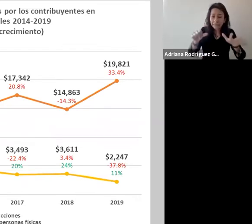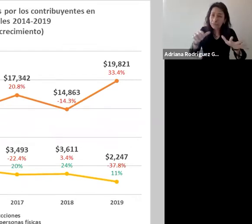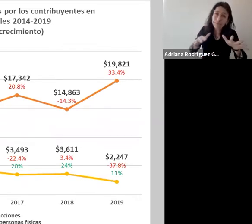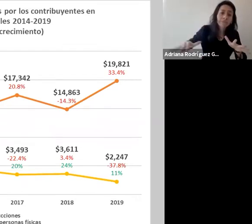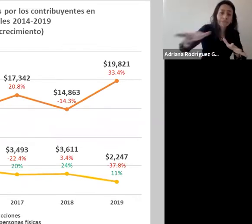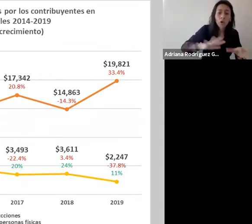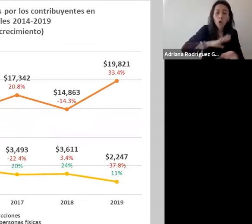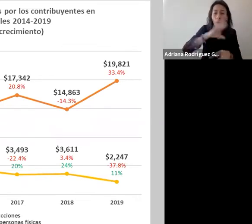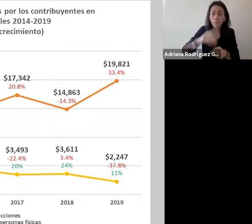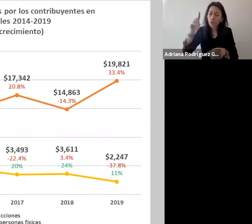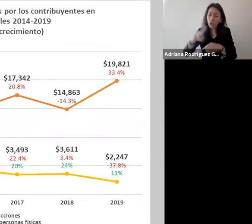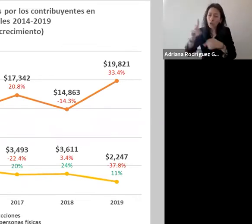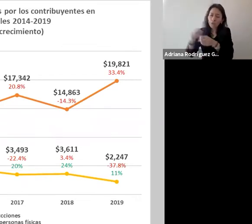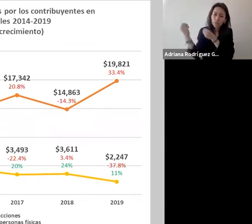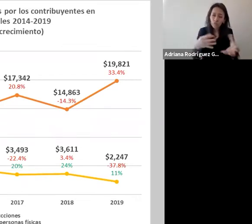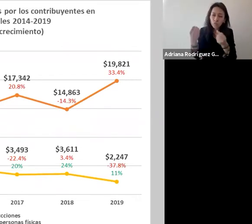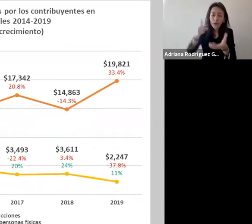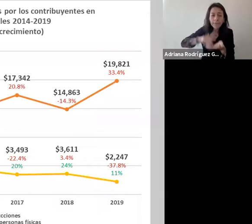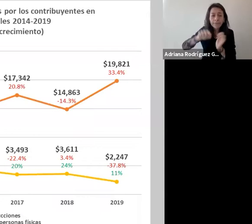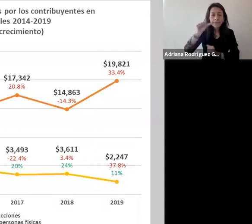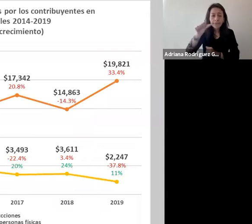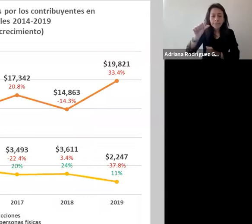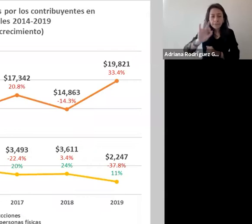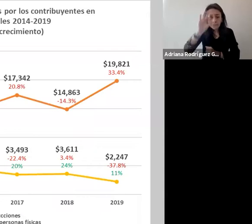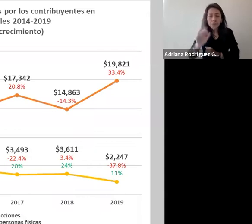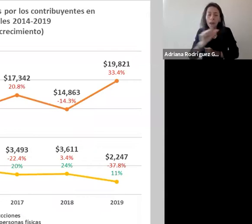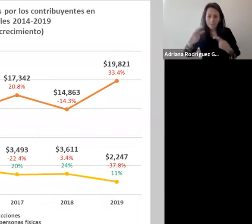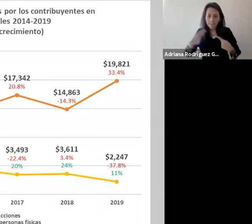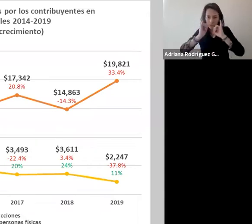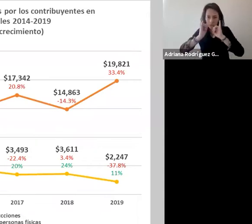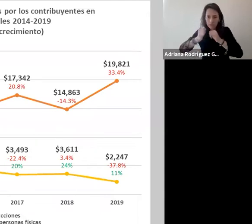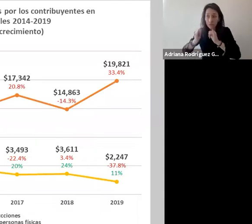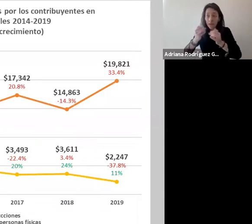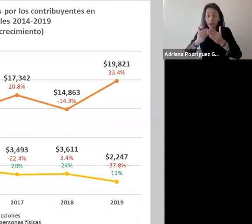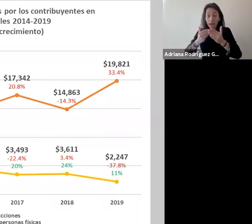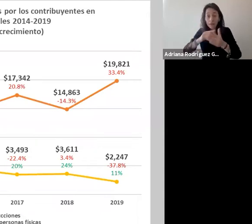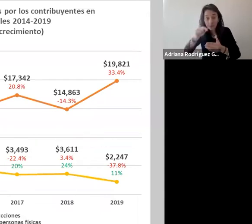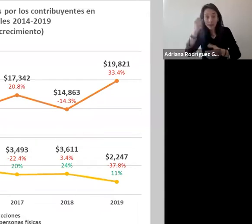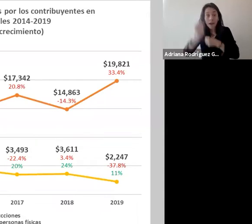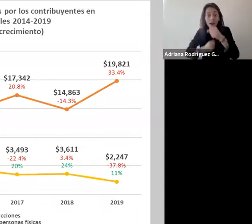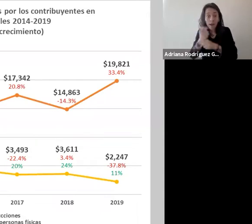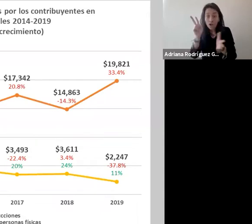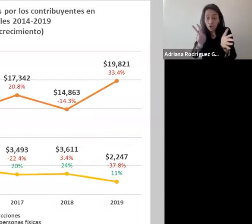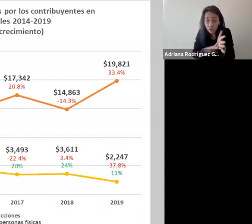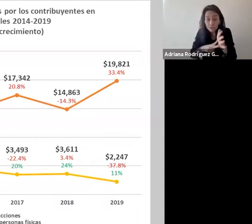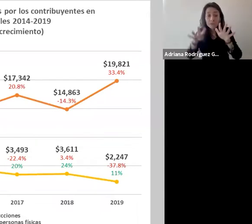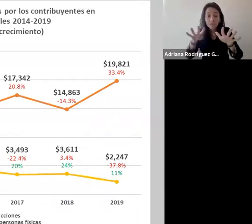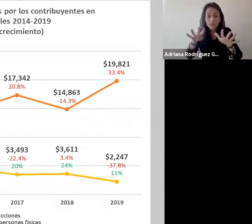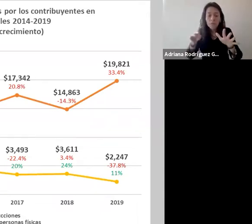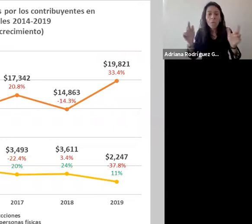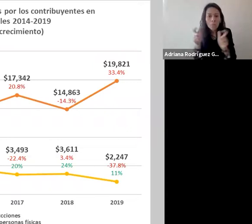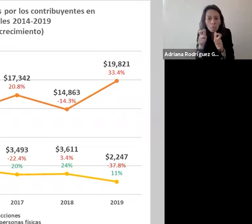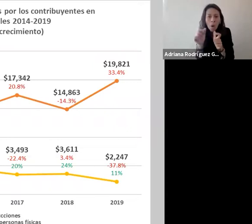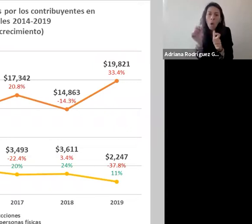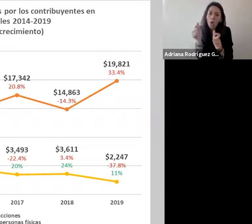donativos deducibles eran de personas físicas, en el 2019 solo 11%. y hemos tenido un aumento, digamos, del